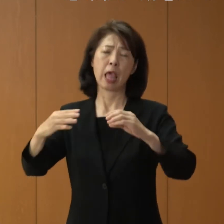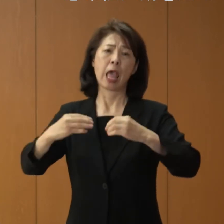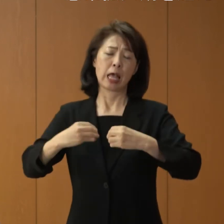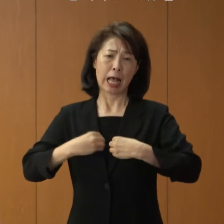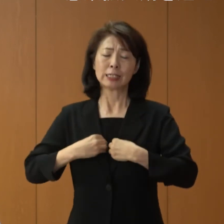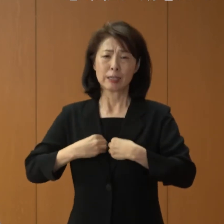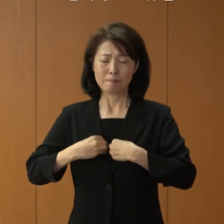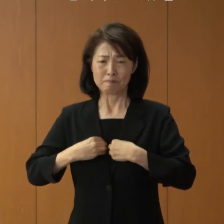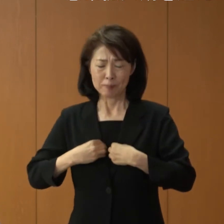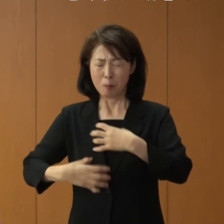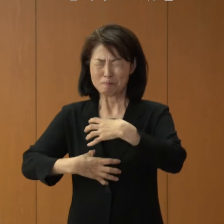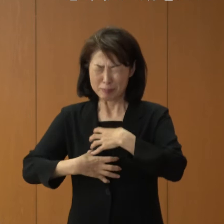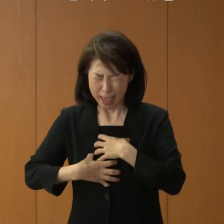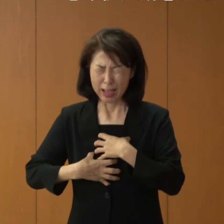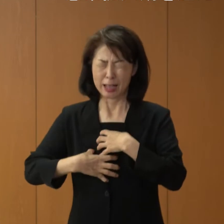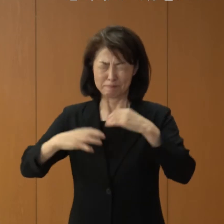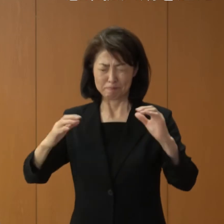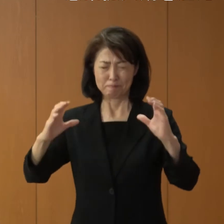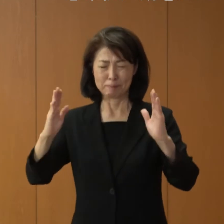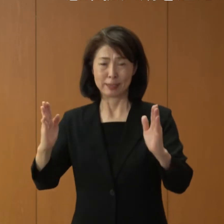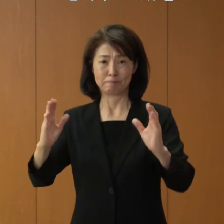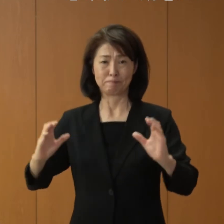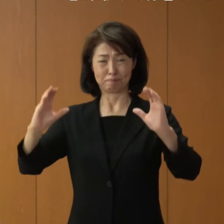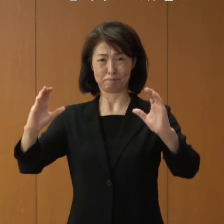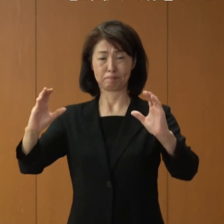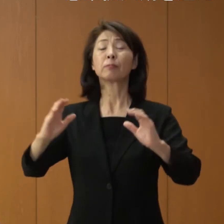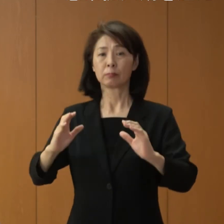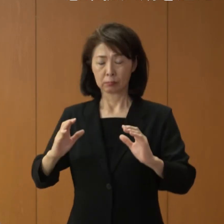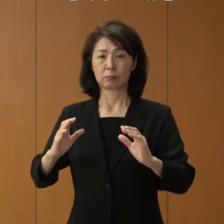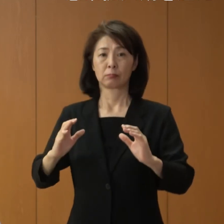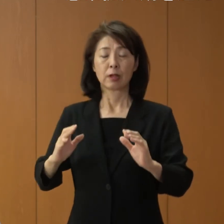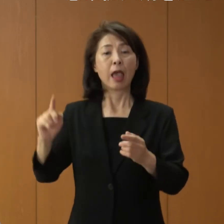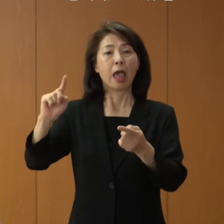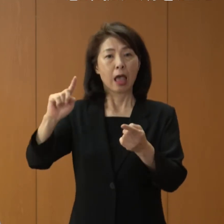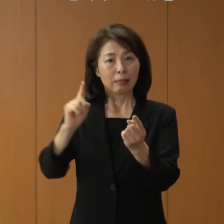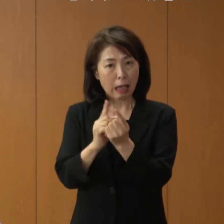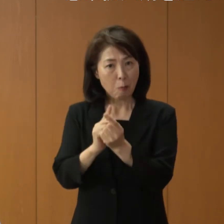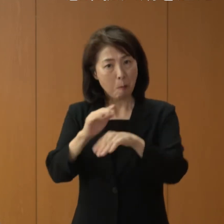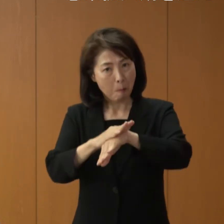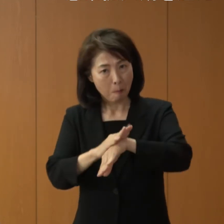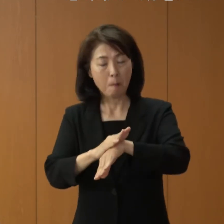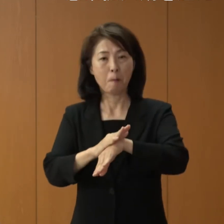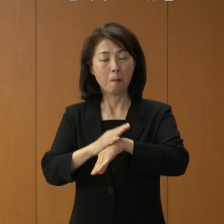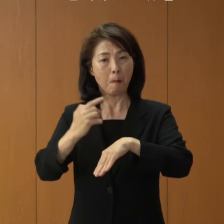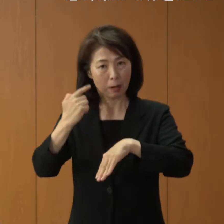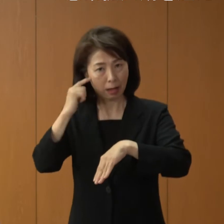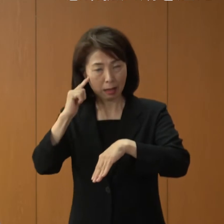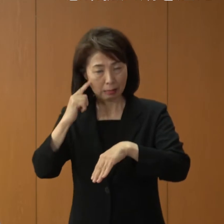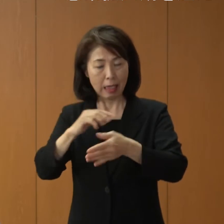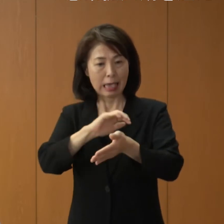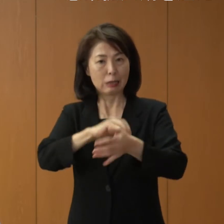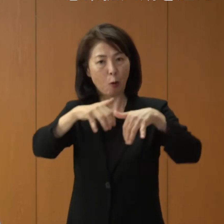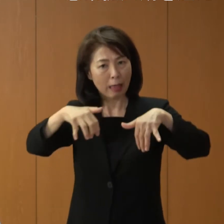警戒期に入ることになります。これを受けて対応シナリオに基づき、当面の医療体制